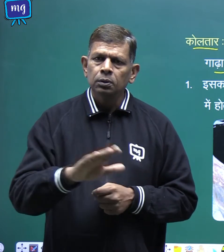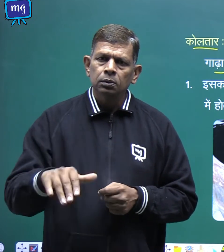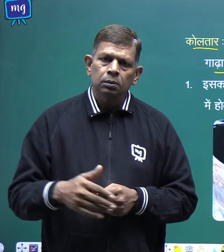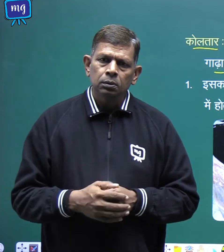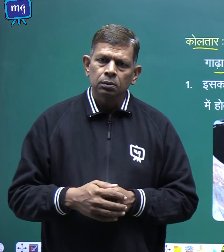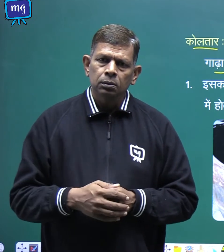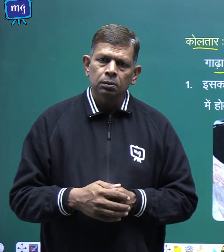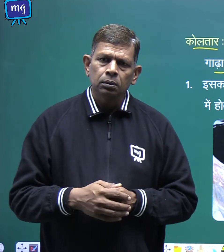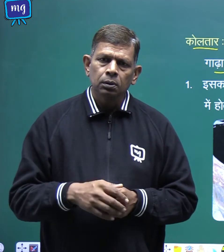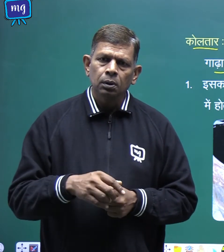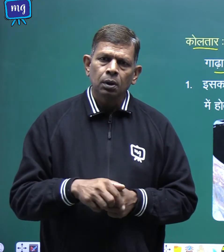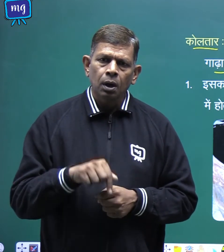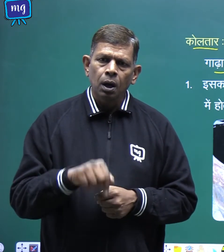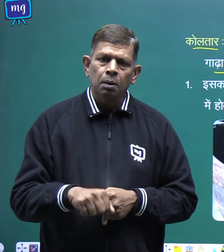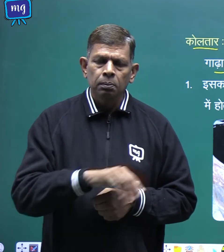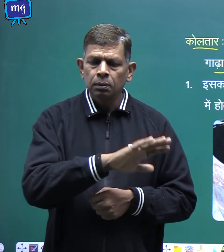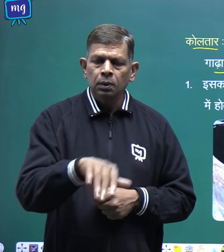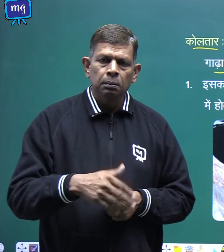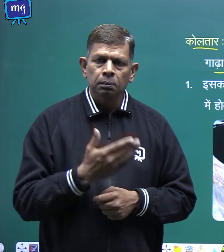बच्चों, अब हम पढ़ेंगे